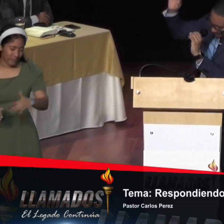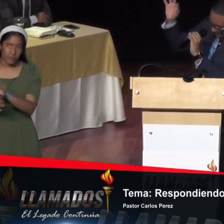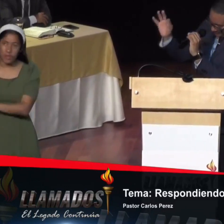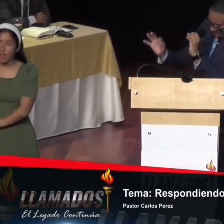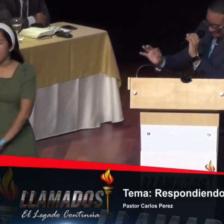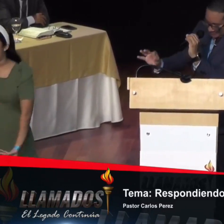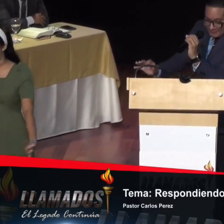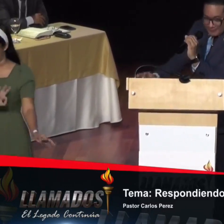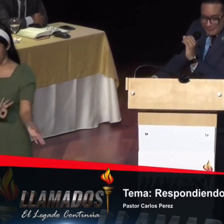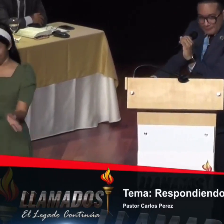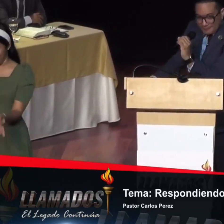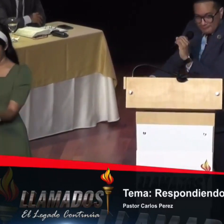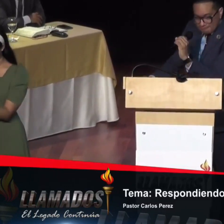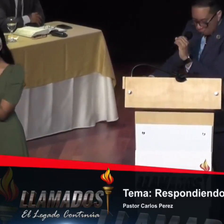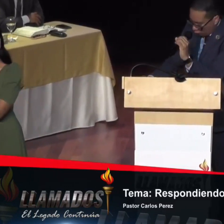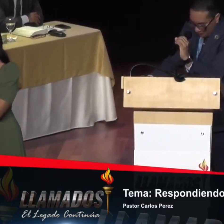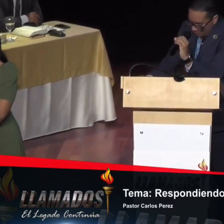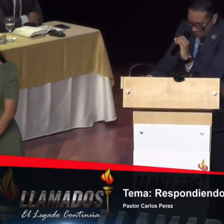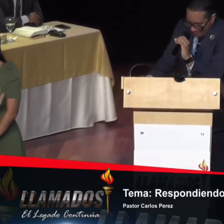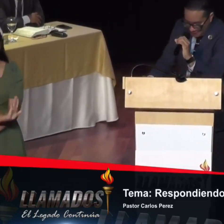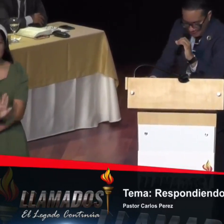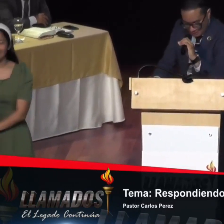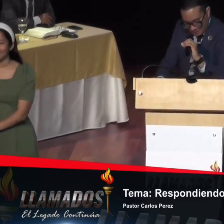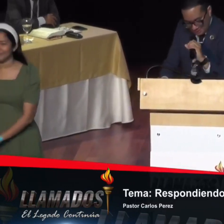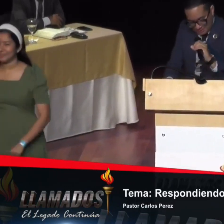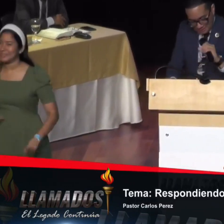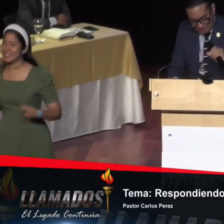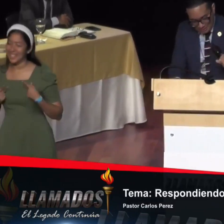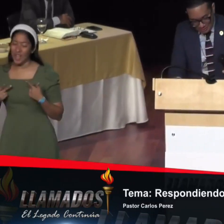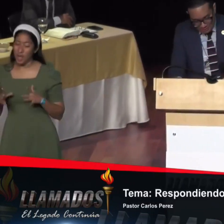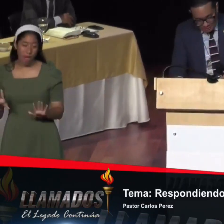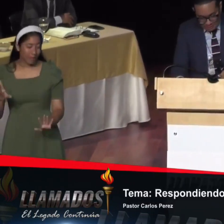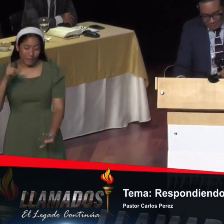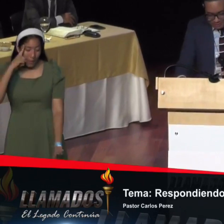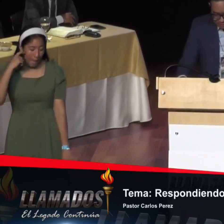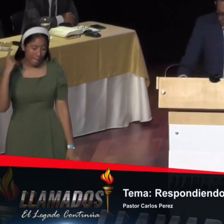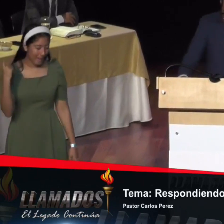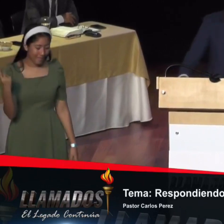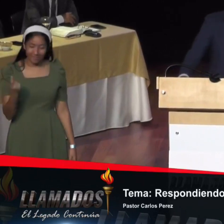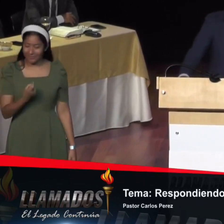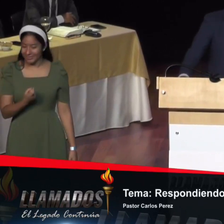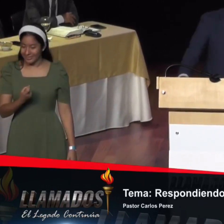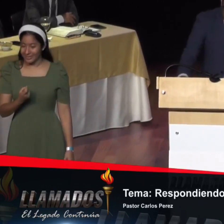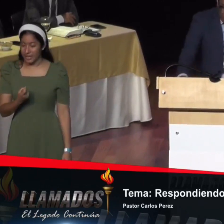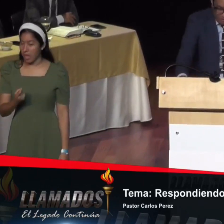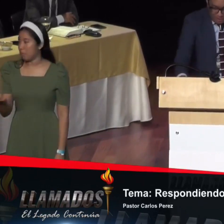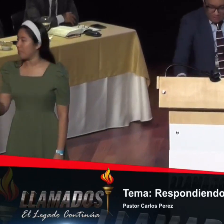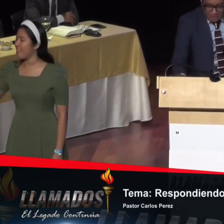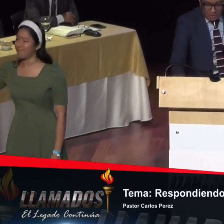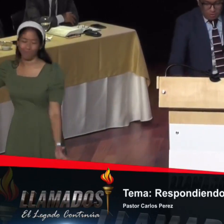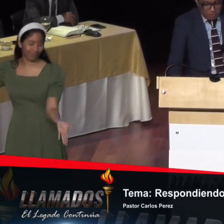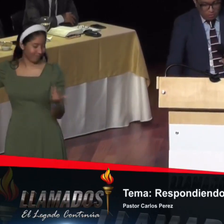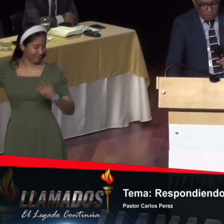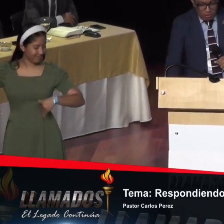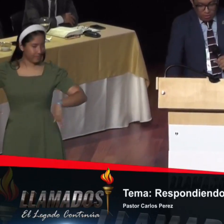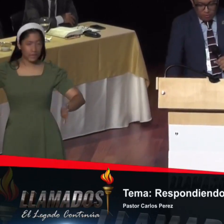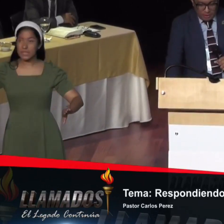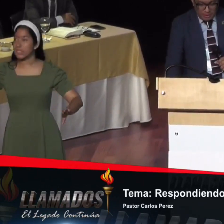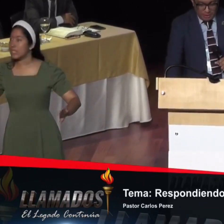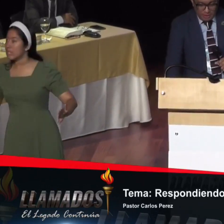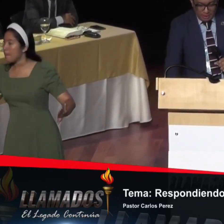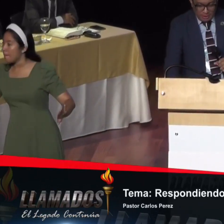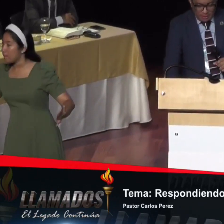ti. No te imaginas. Es que nadie califica según el